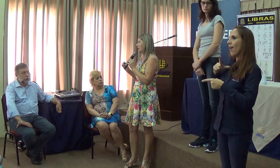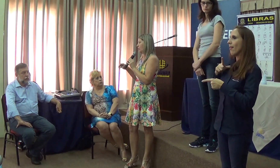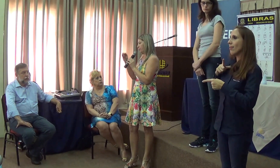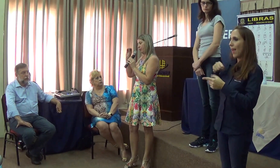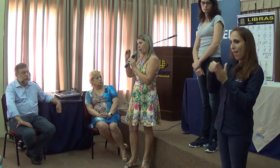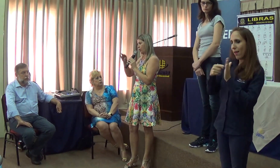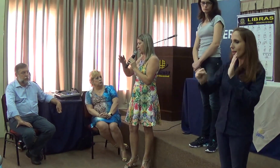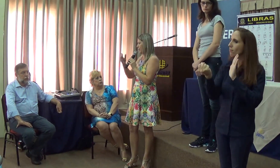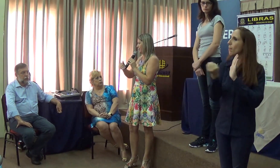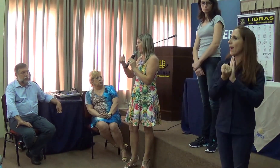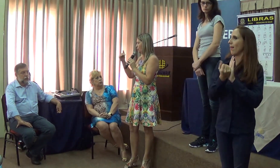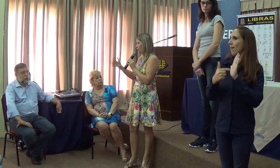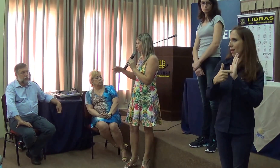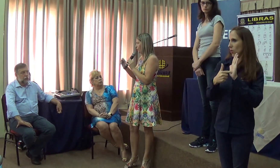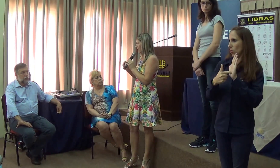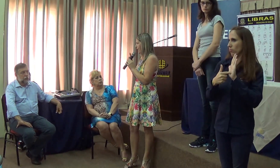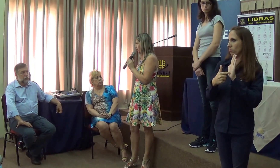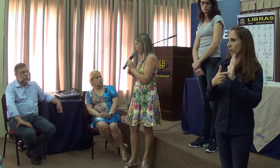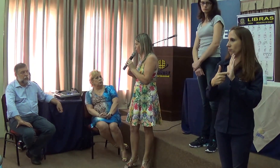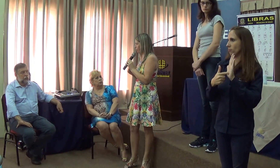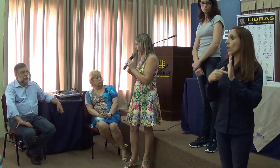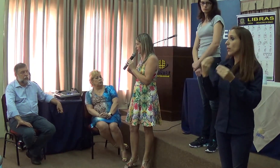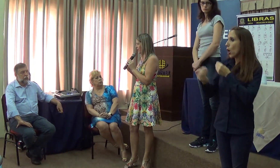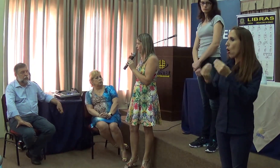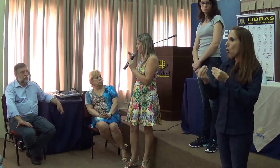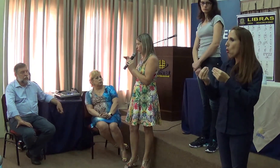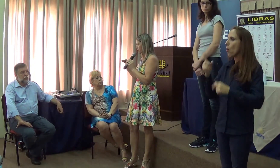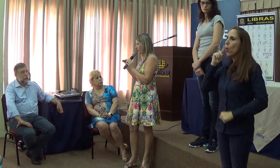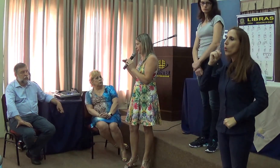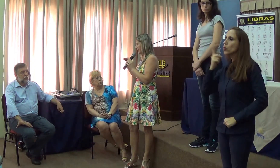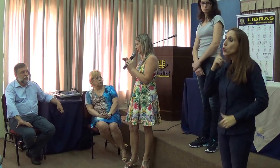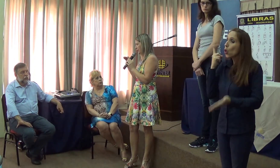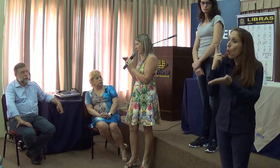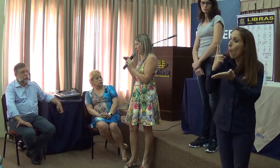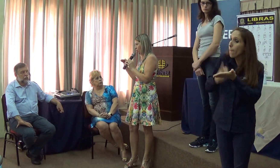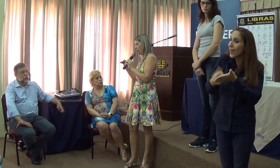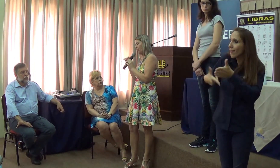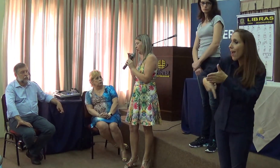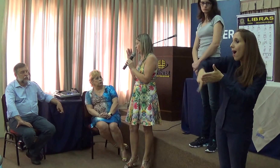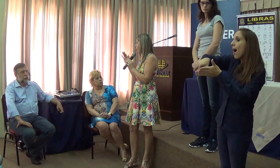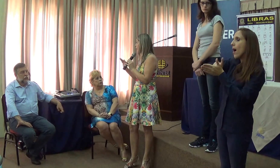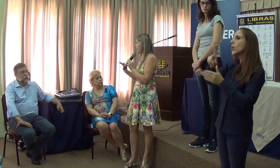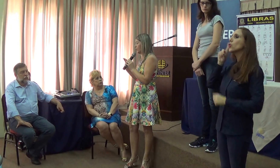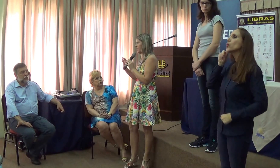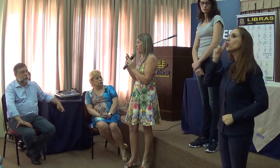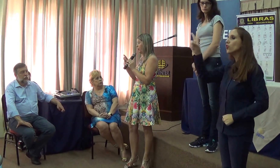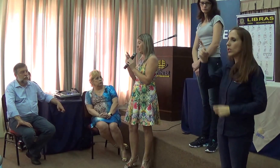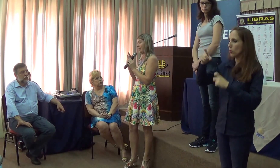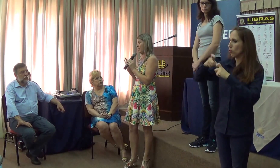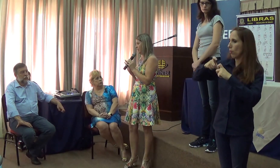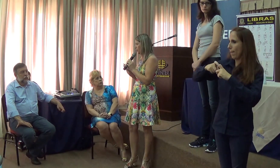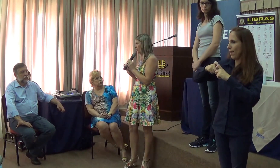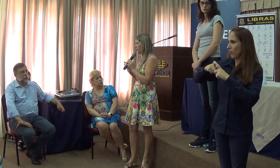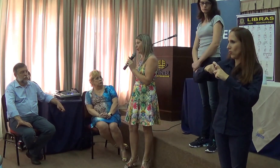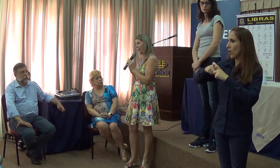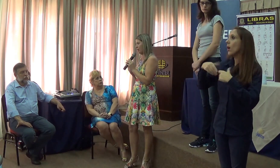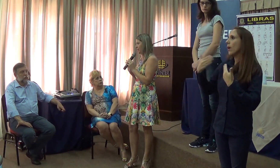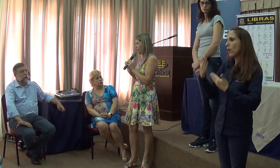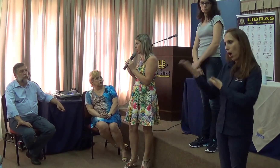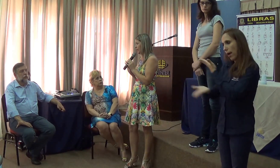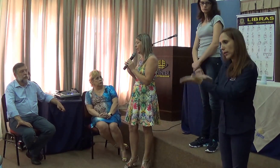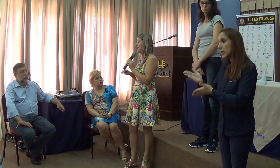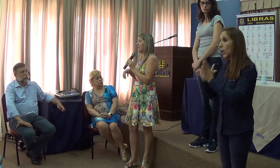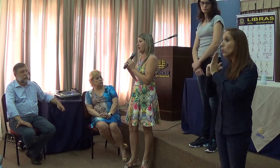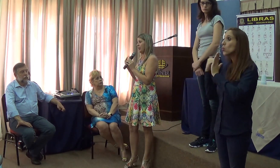né? Como eles passaram, o surdo vai lá e ele combina o dia da consulta ou de qualquer situação, porque nós atendemos tudo, não é